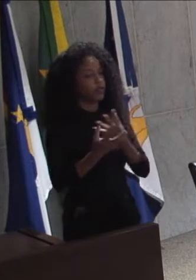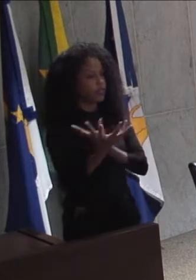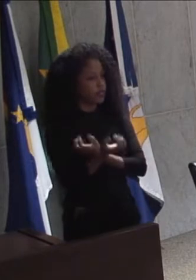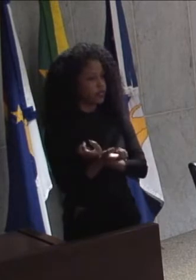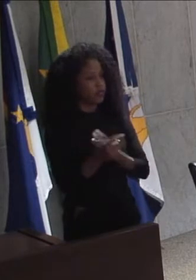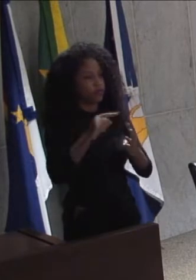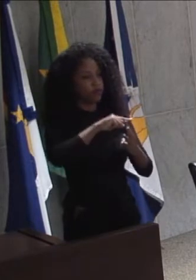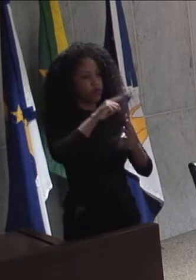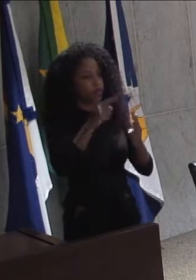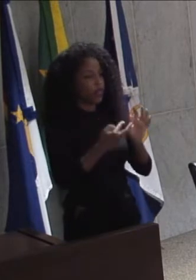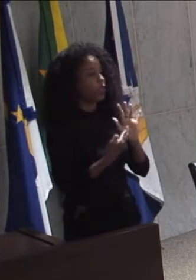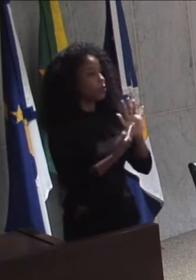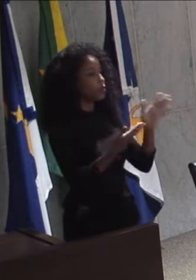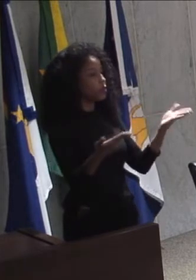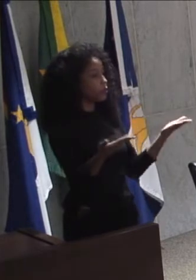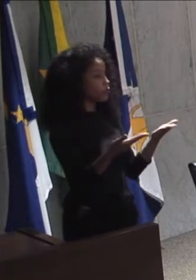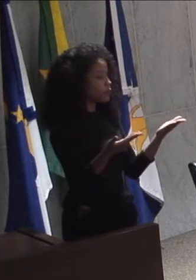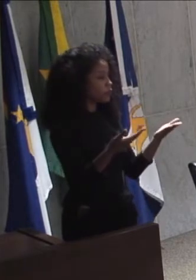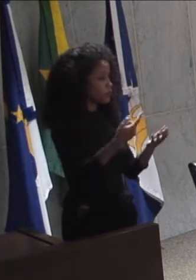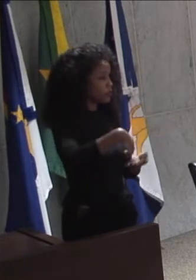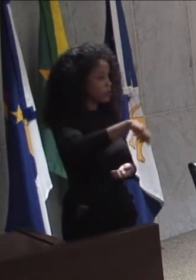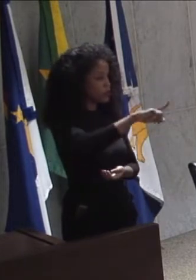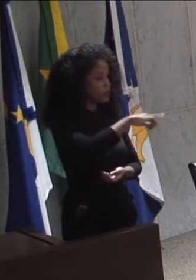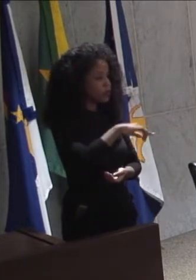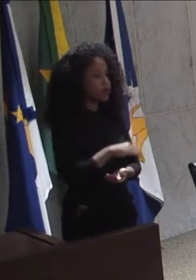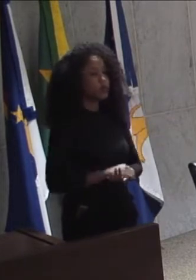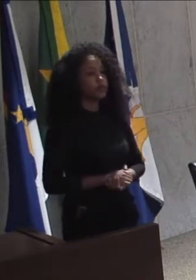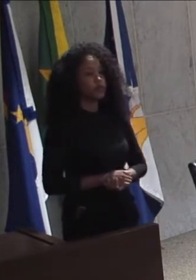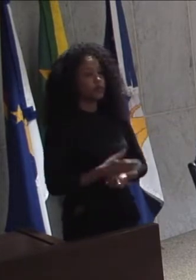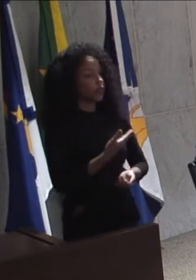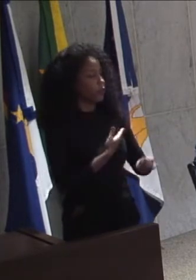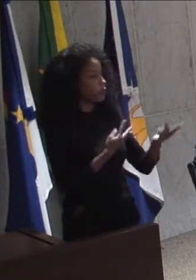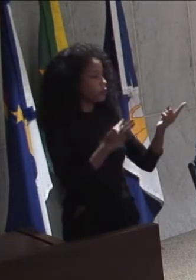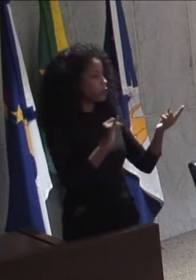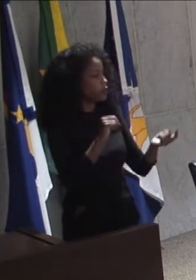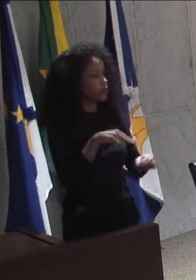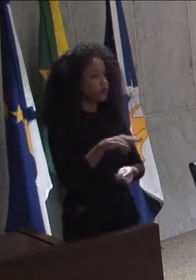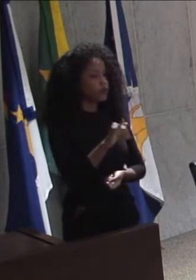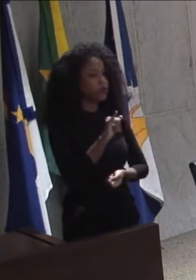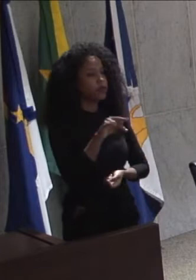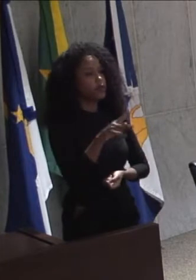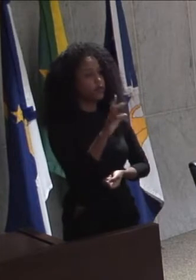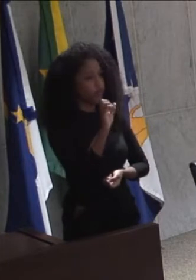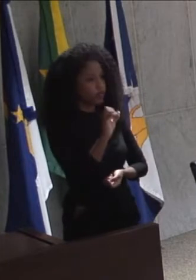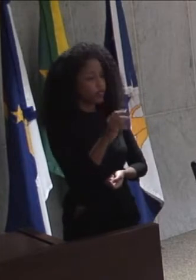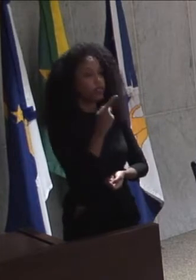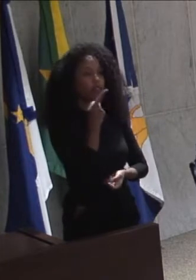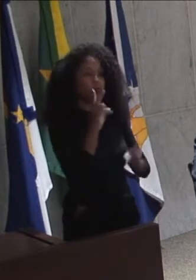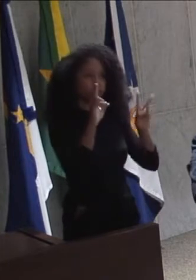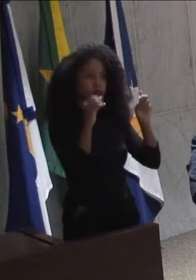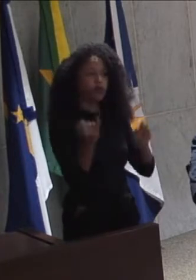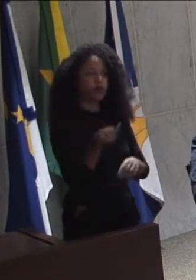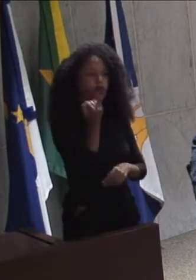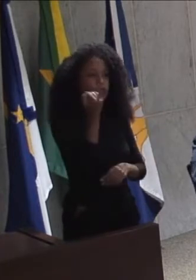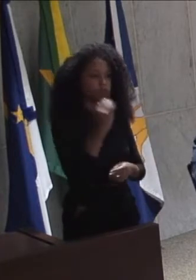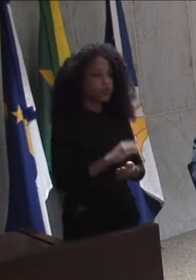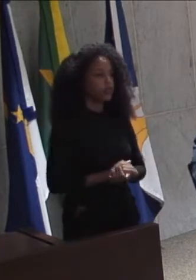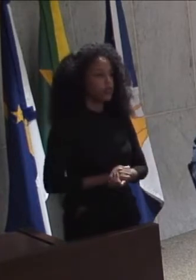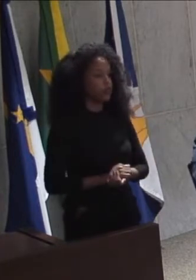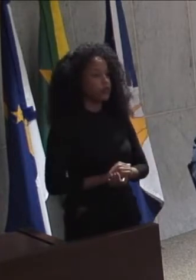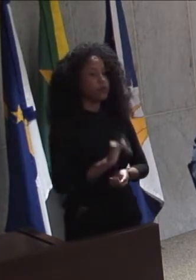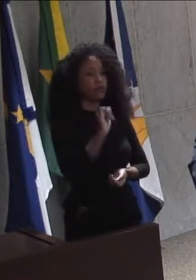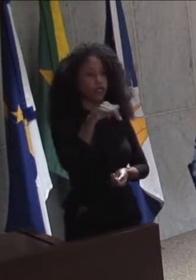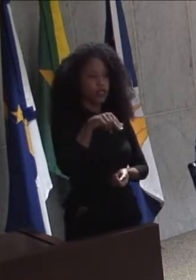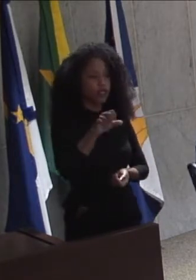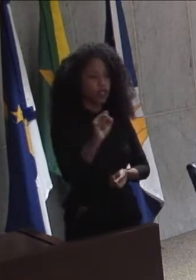representados aqui. E aí, o companheiro Piquinho tocou num assunto importante, a companheira Inei, que